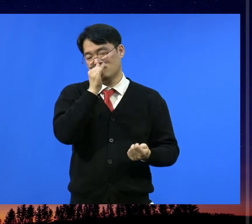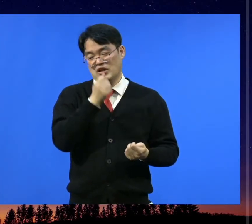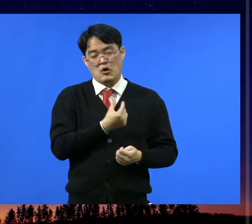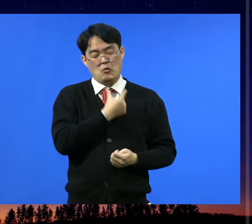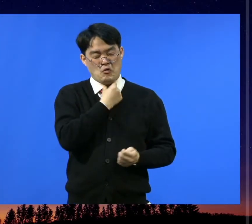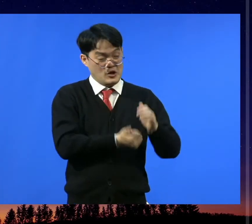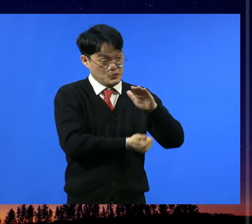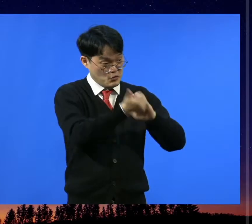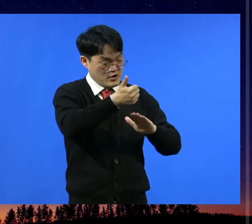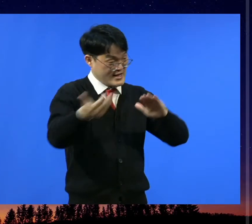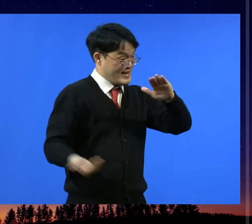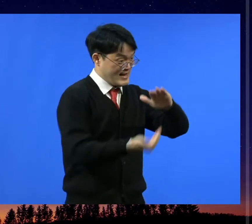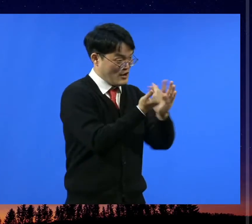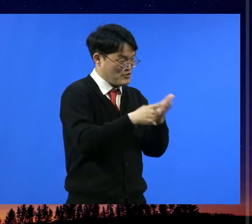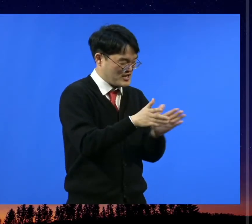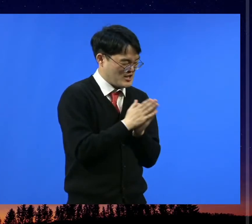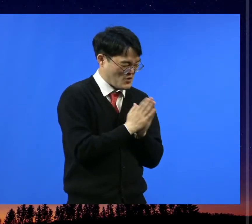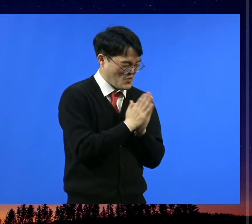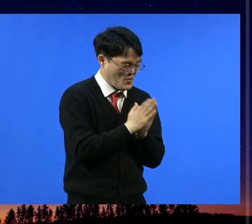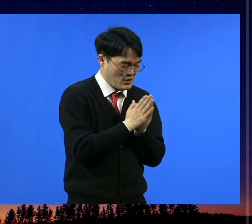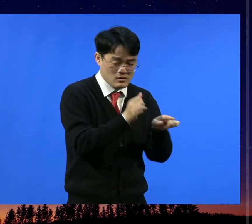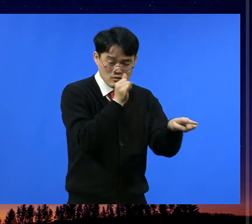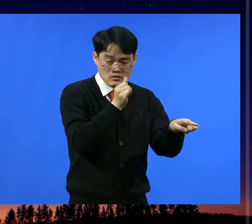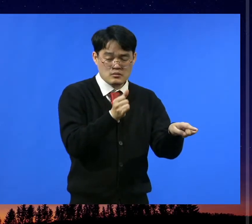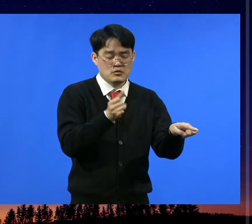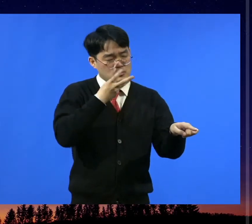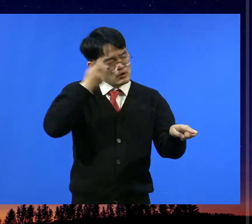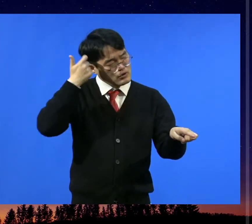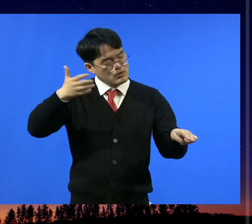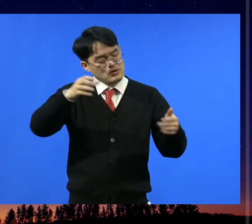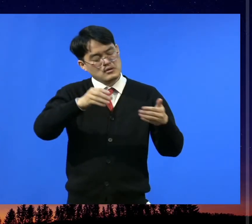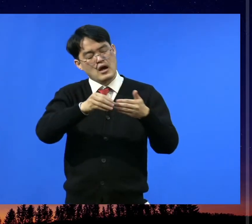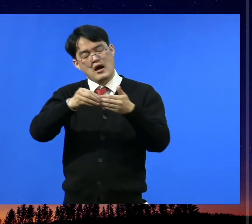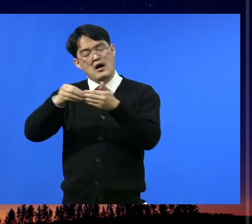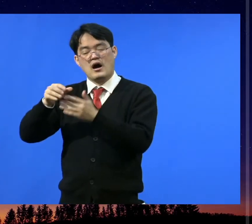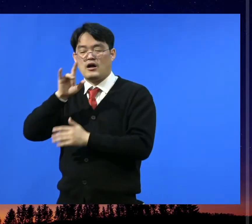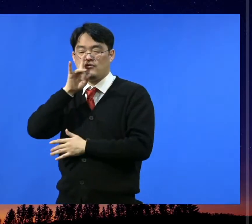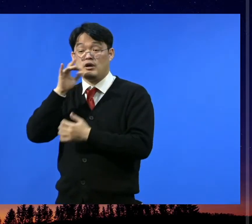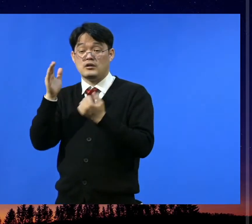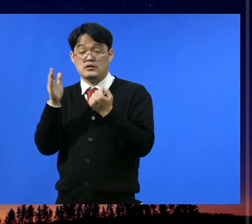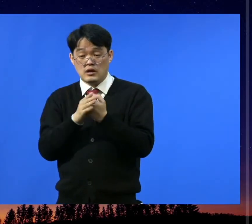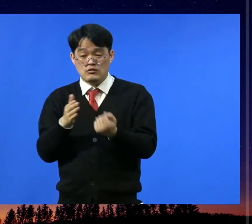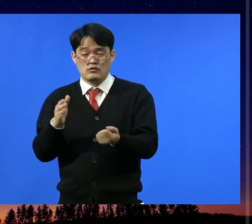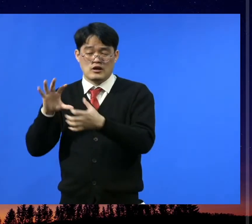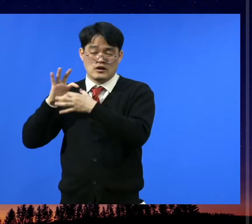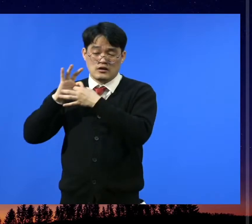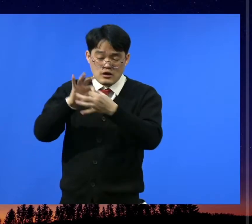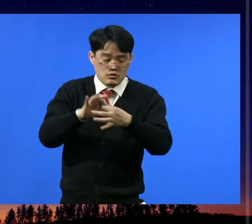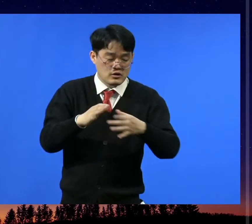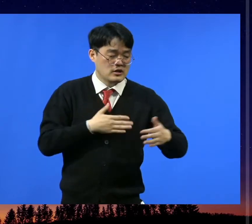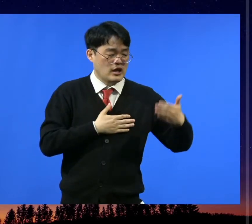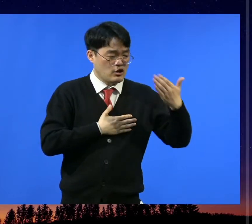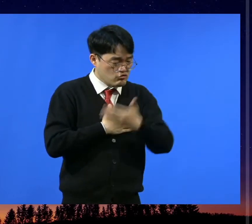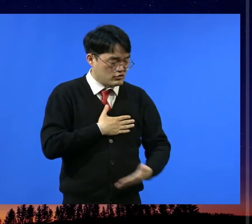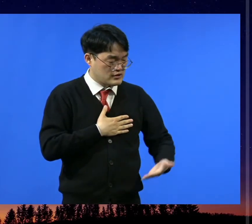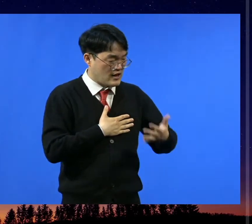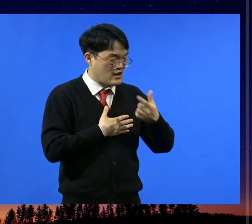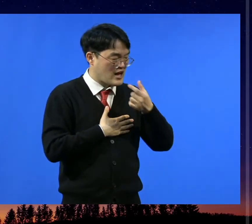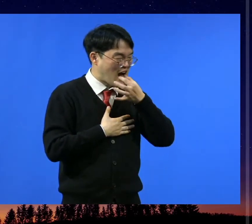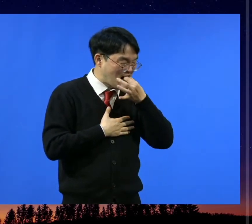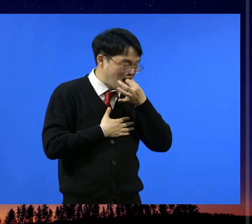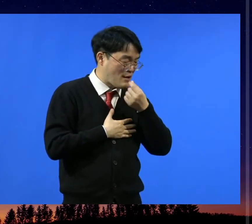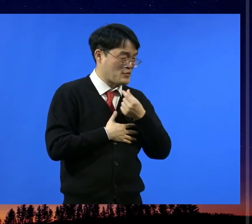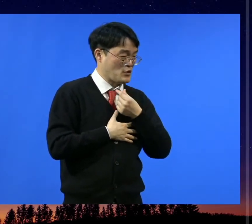그러니까 그 기도는 성령의 인도를 받을 수 없어요. 그래서 성령의 인도를 받기 위해서는 어떻게 해요? 끊임없이 내 육체의 소욕을 내려놓는. 그래서